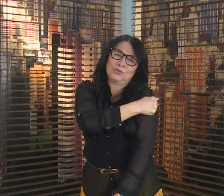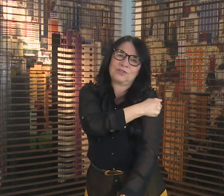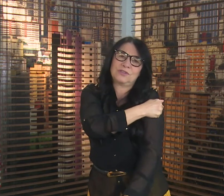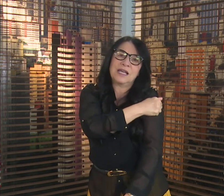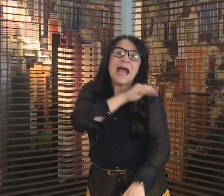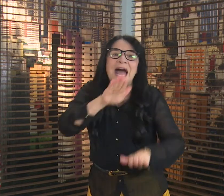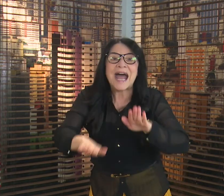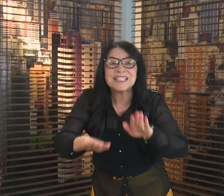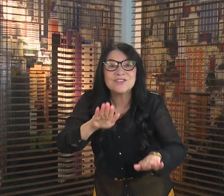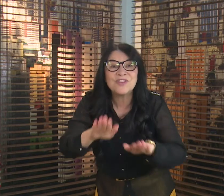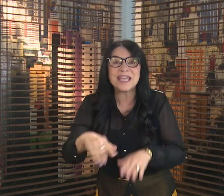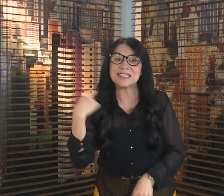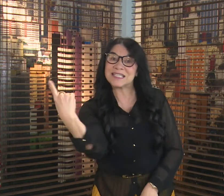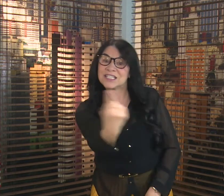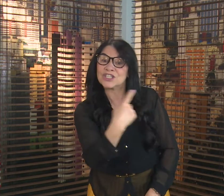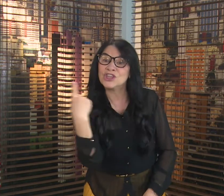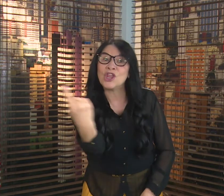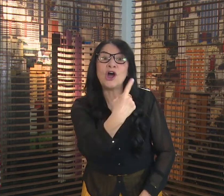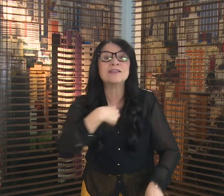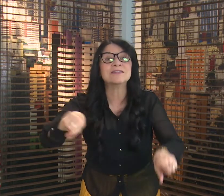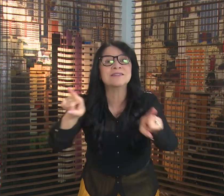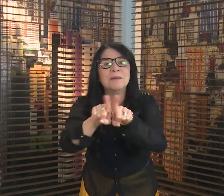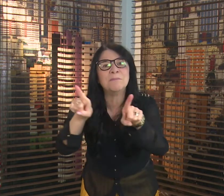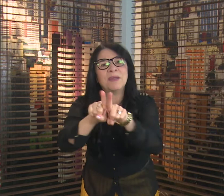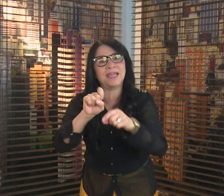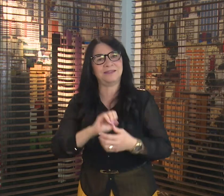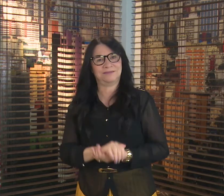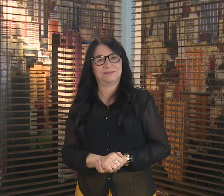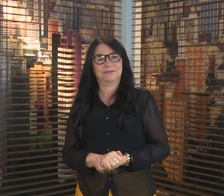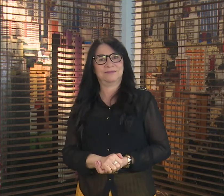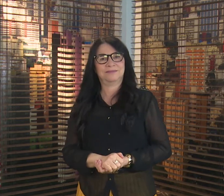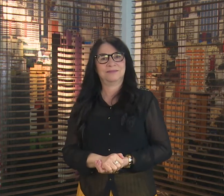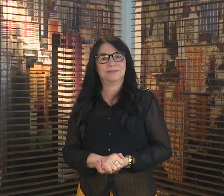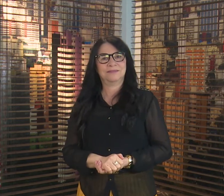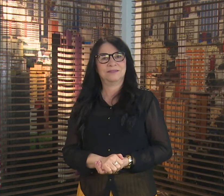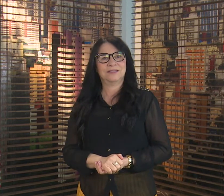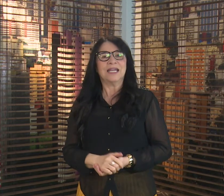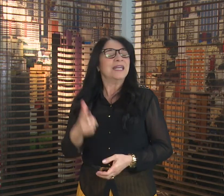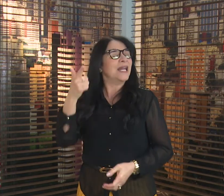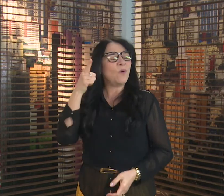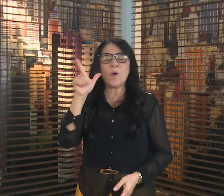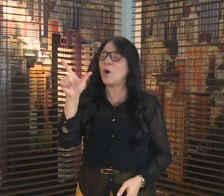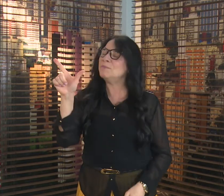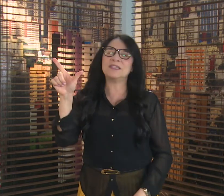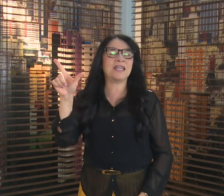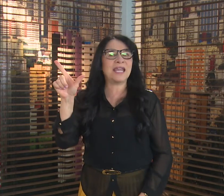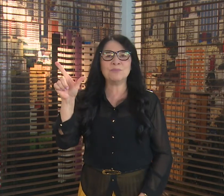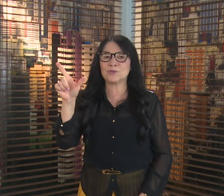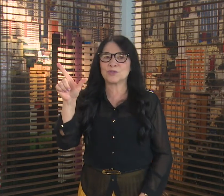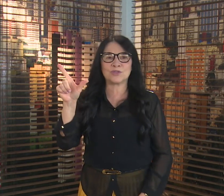Alunos, às vezes nós também não obtemos